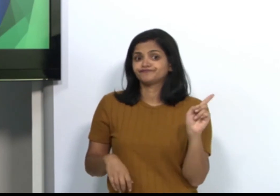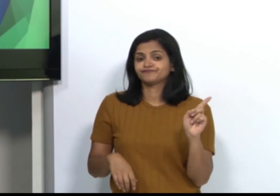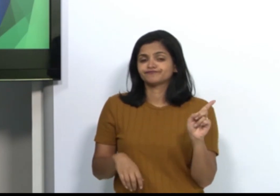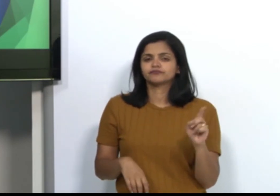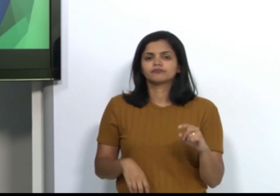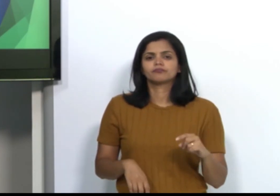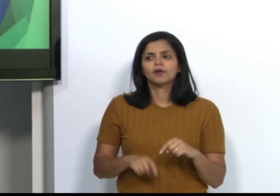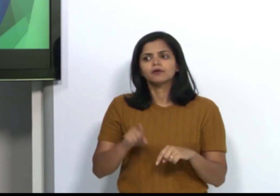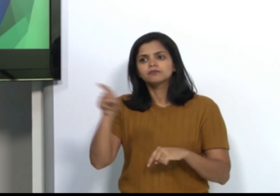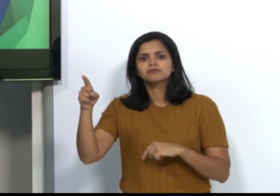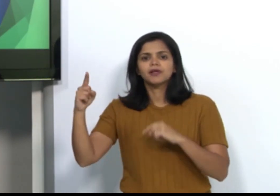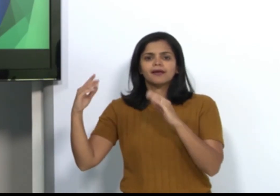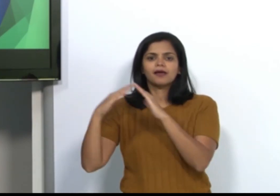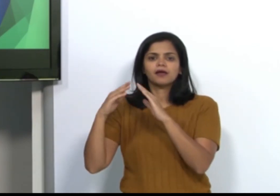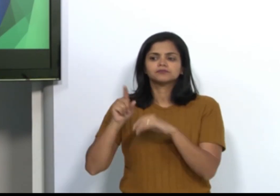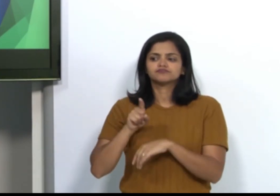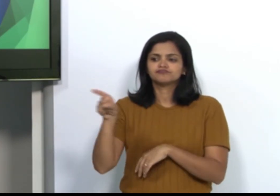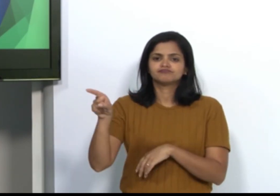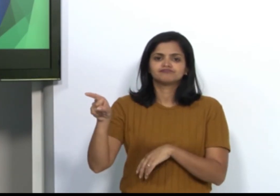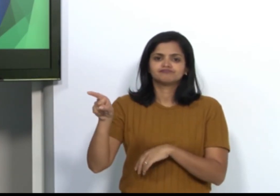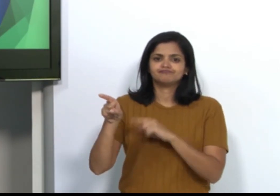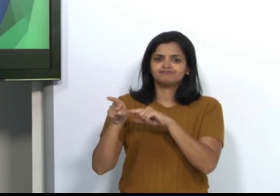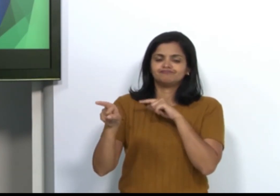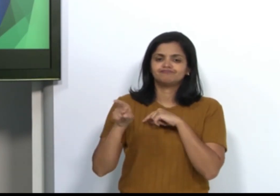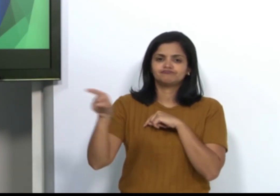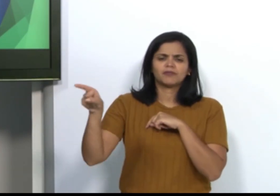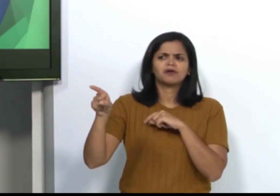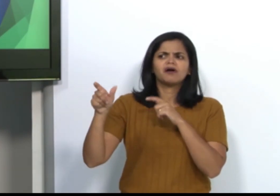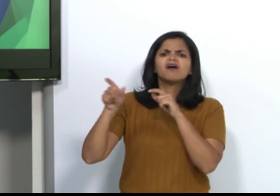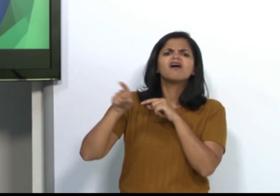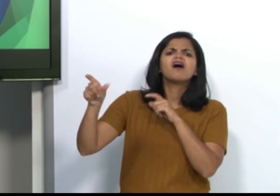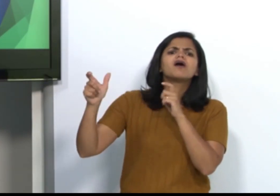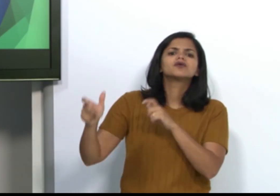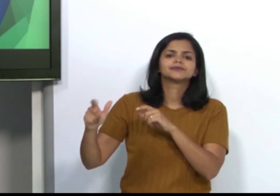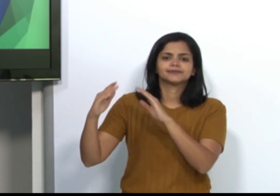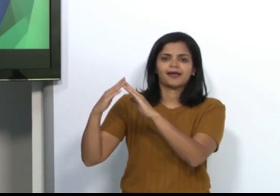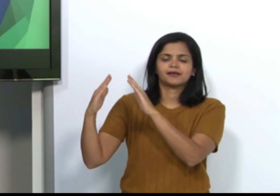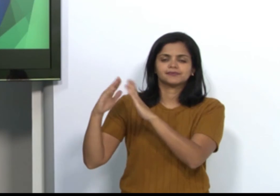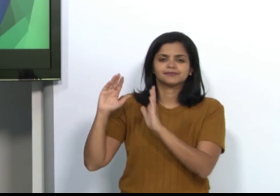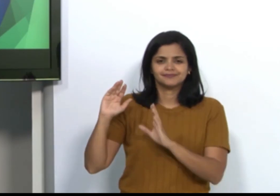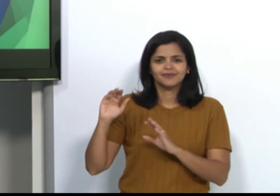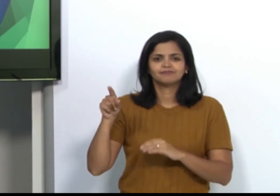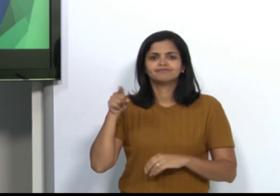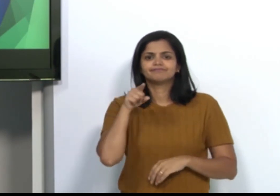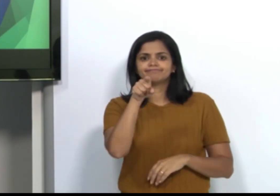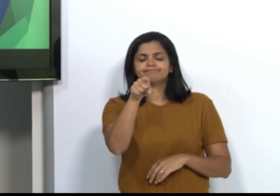Ali, a mãe está ali. Ali, a casa.